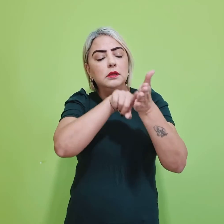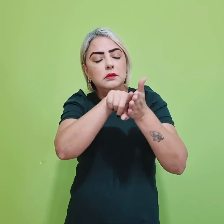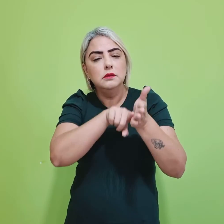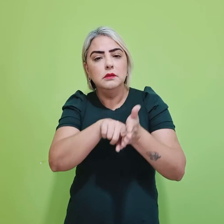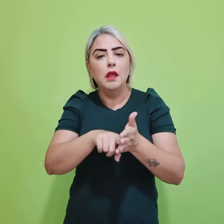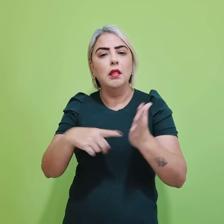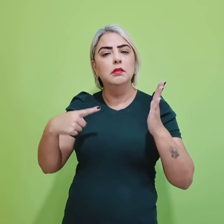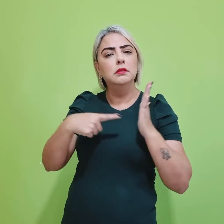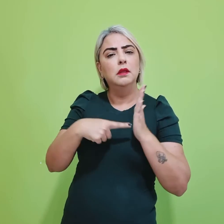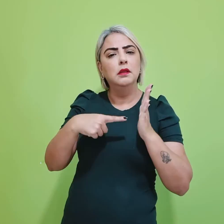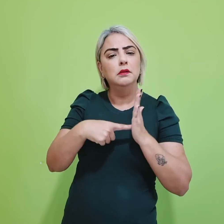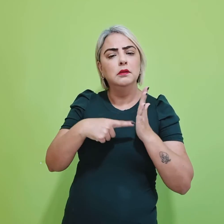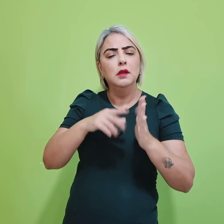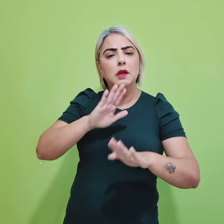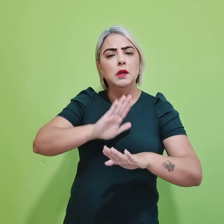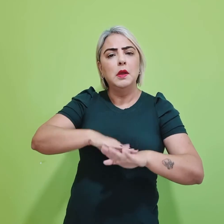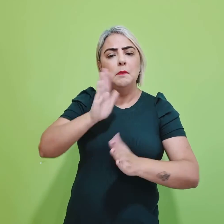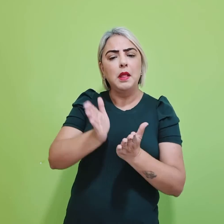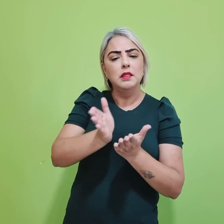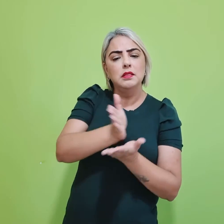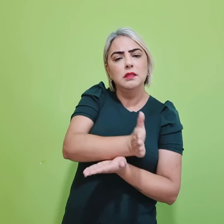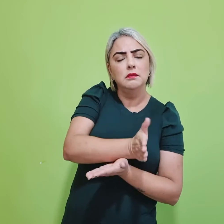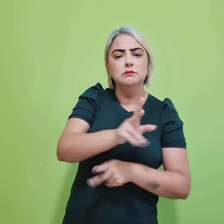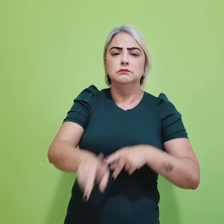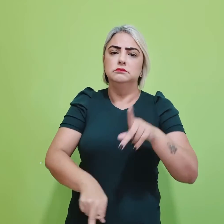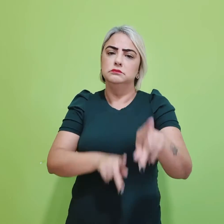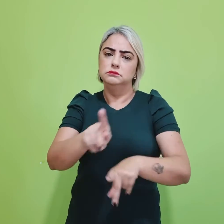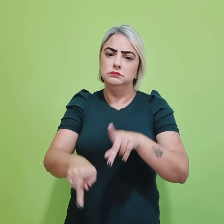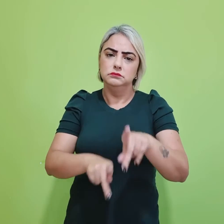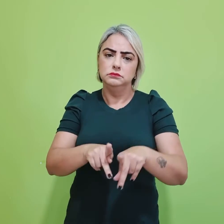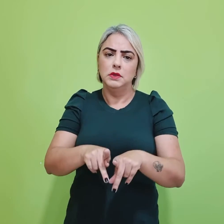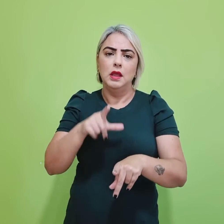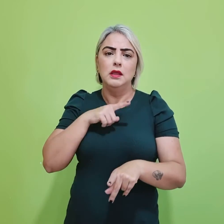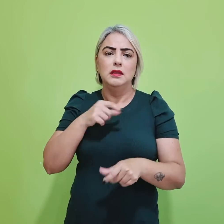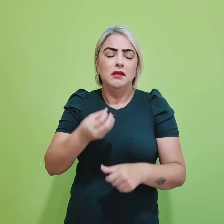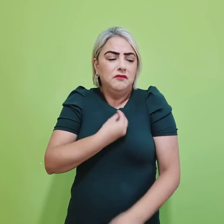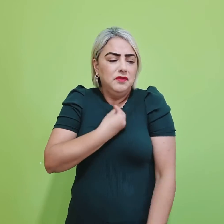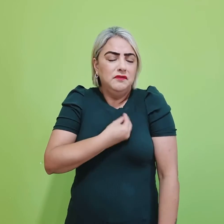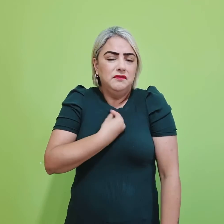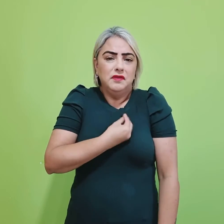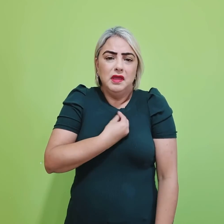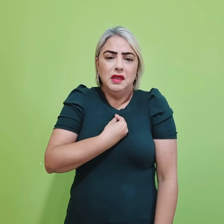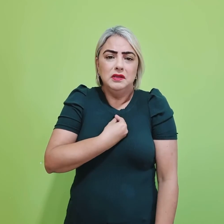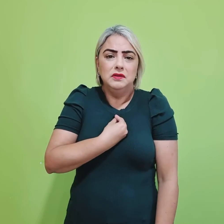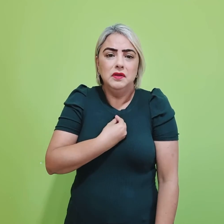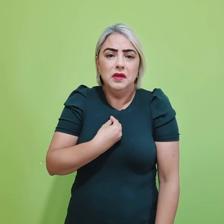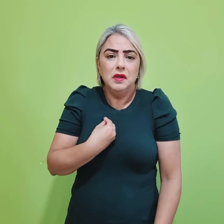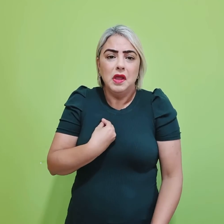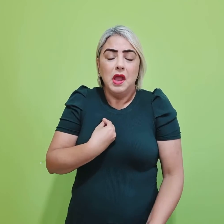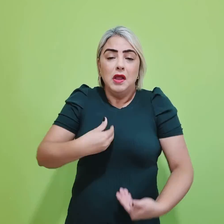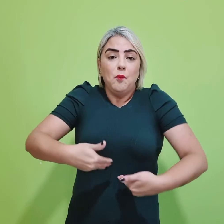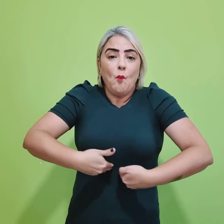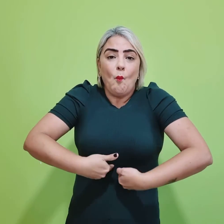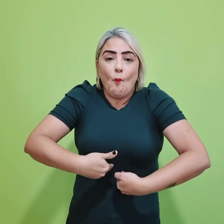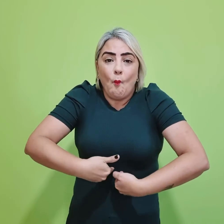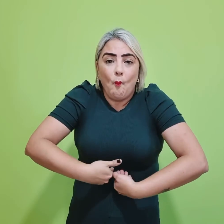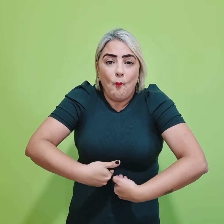pesquisa denunciou que mais da metade da população está em situação de insegurança